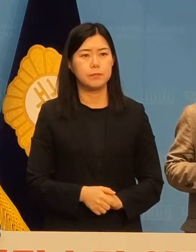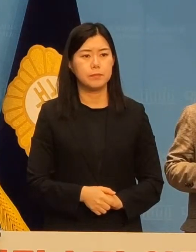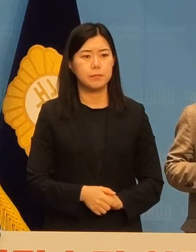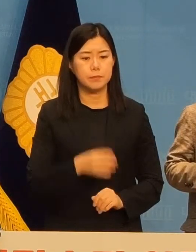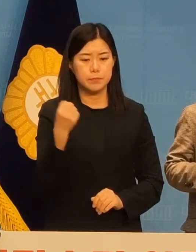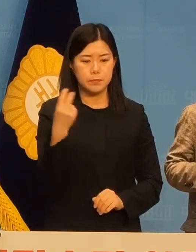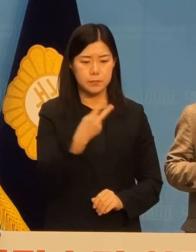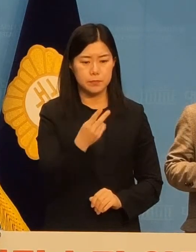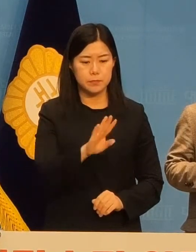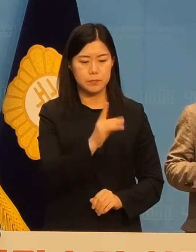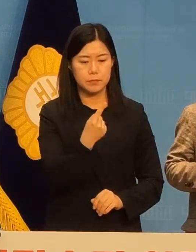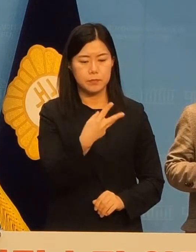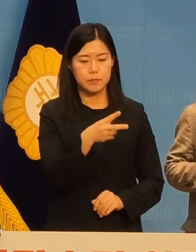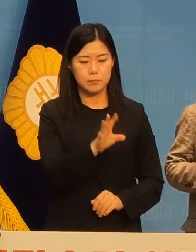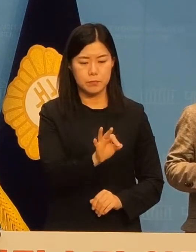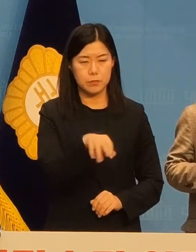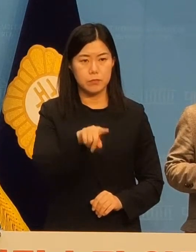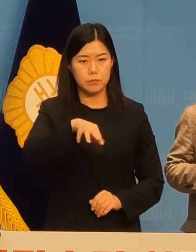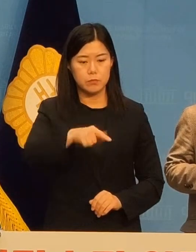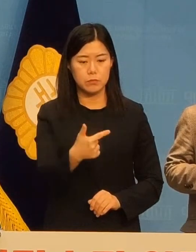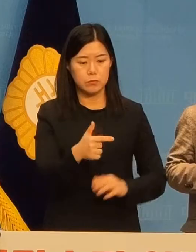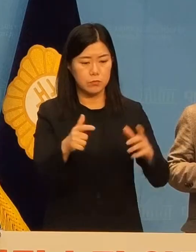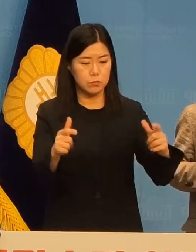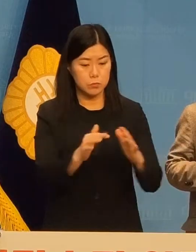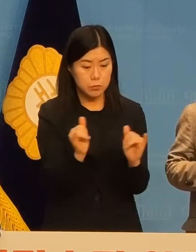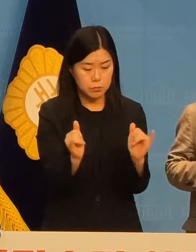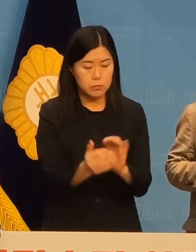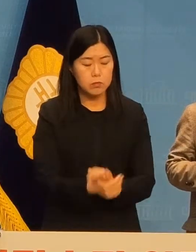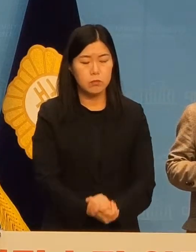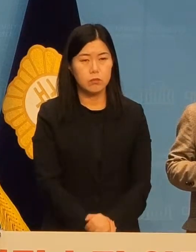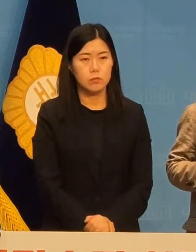그리고 보령 서천 지역구민들은